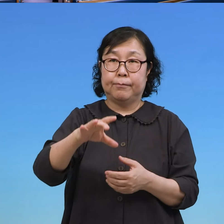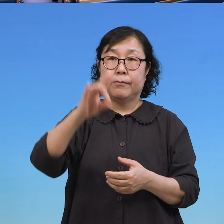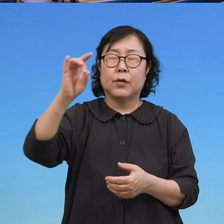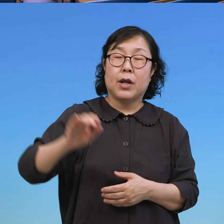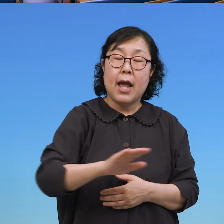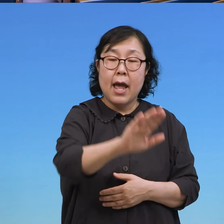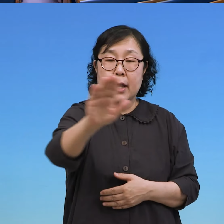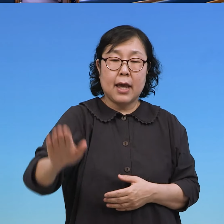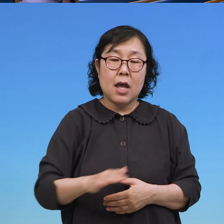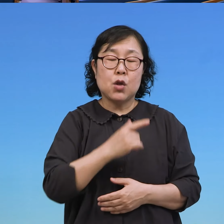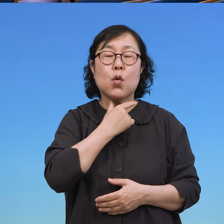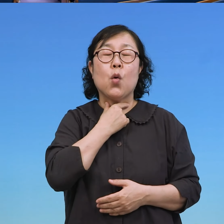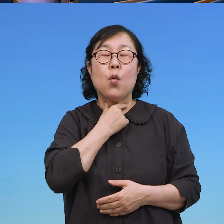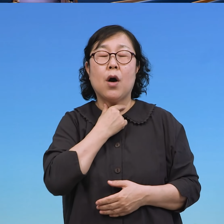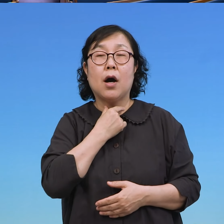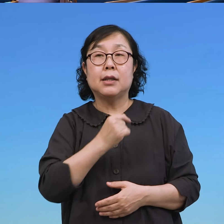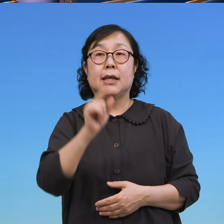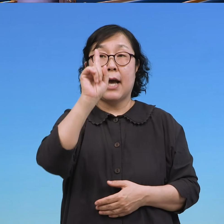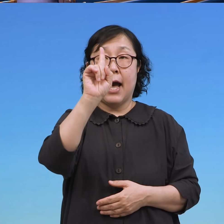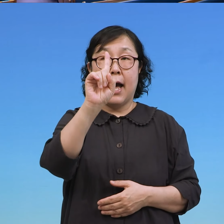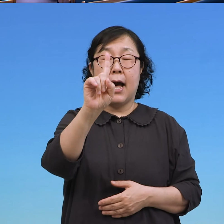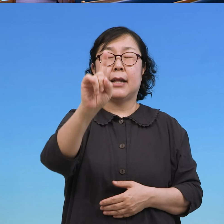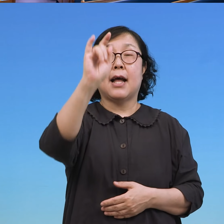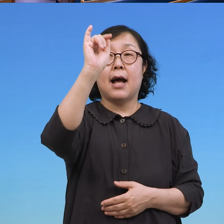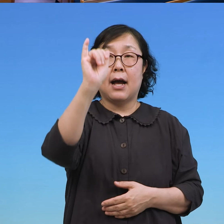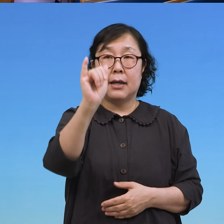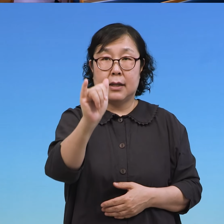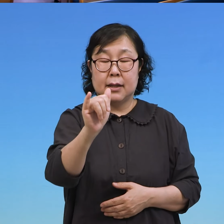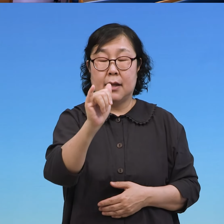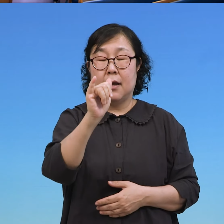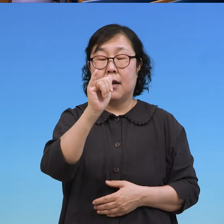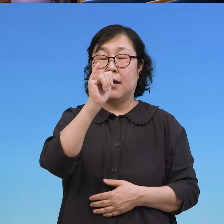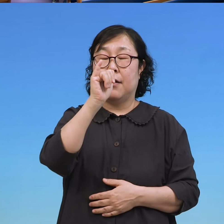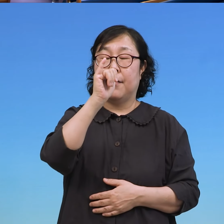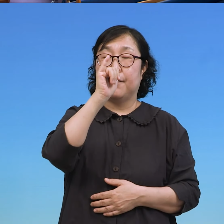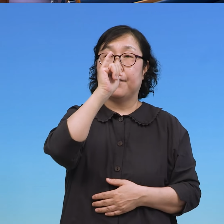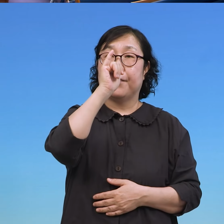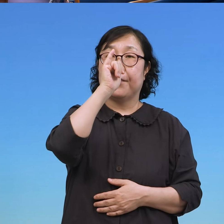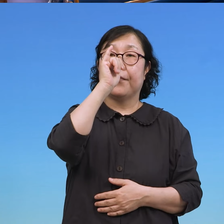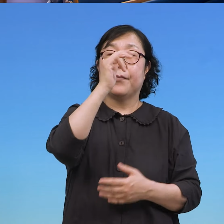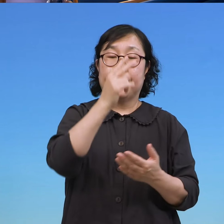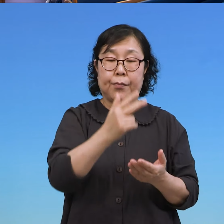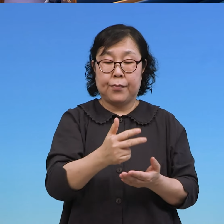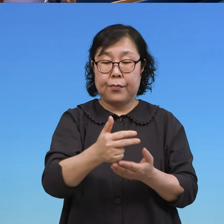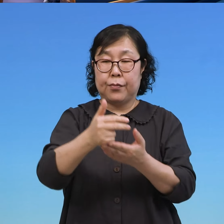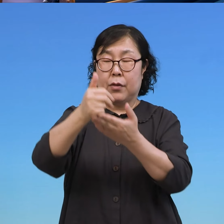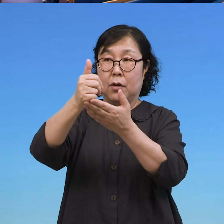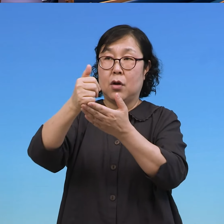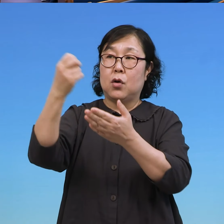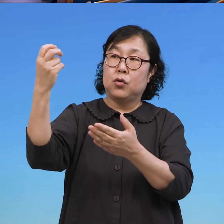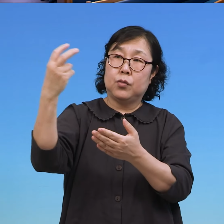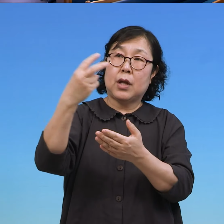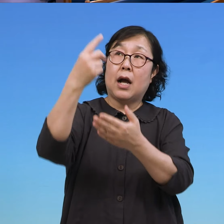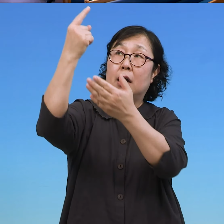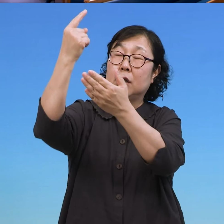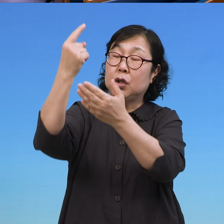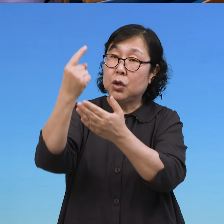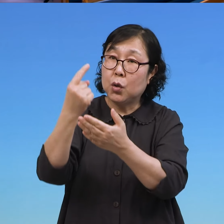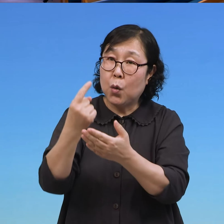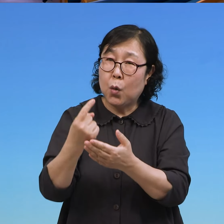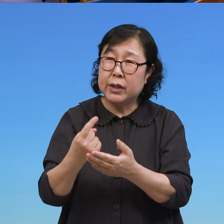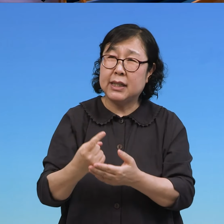소원이 하나 있네. 우리에겐 소원이 하나 있네. 주님